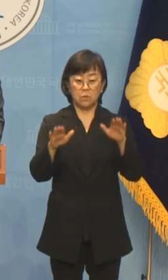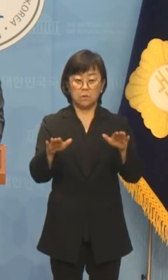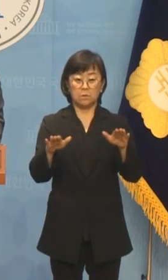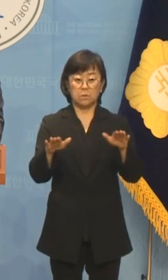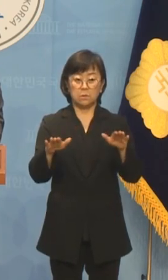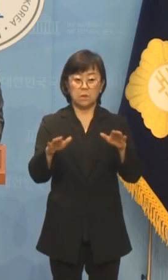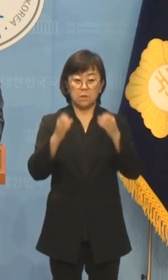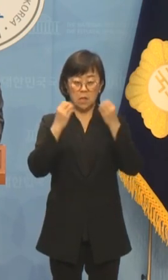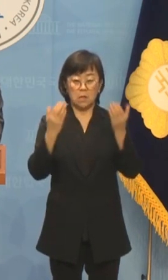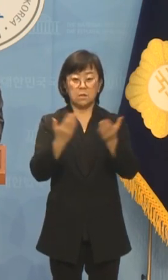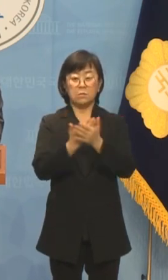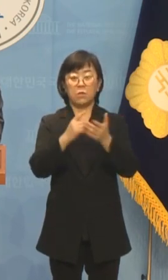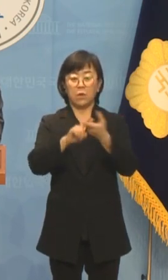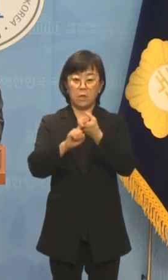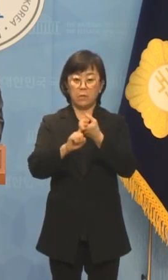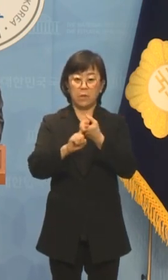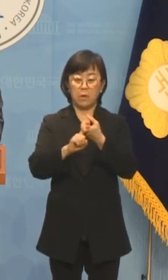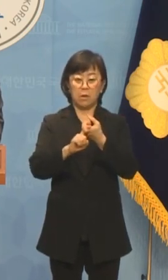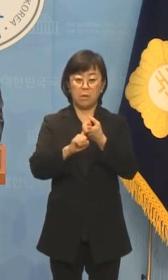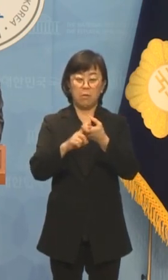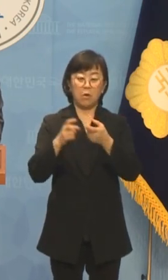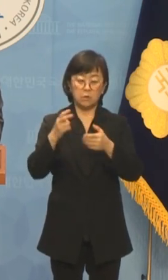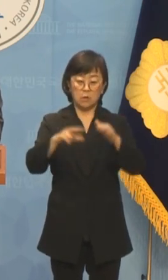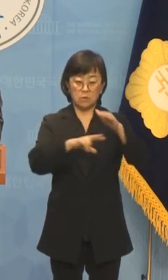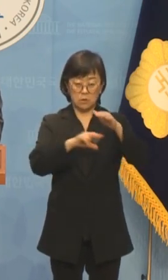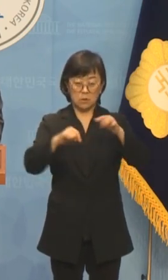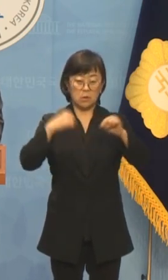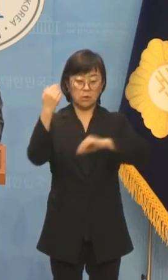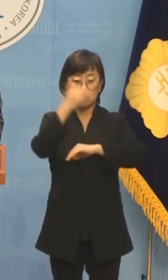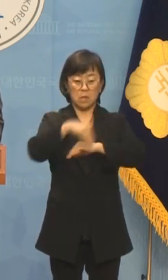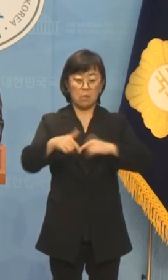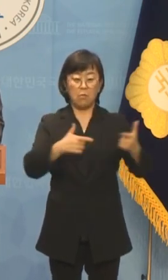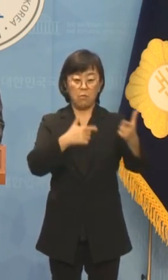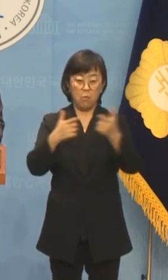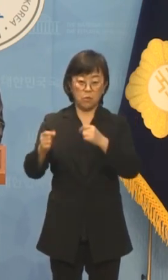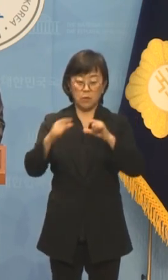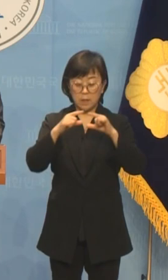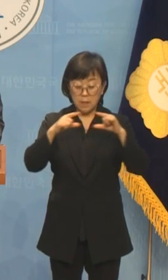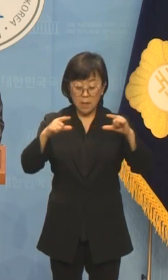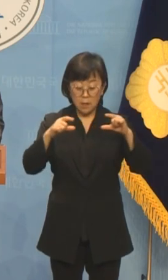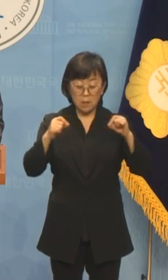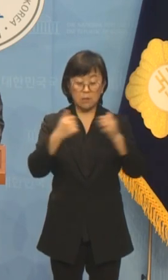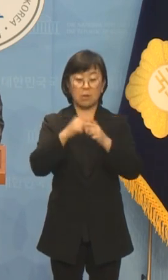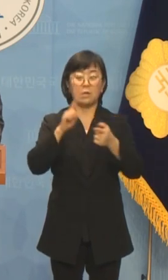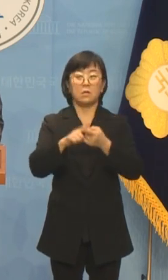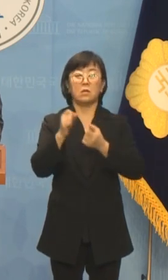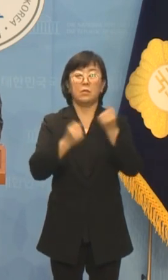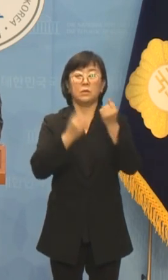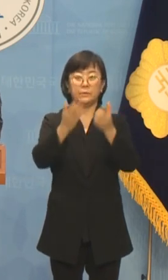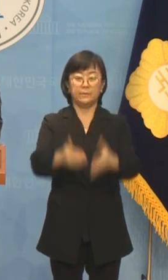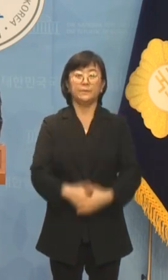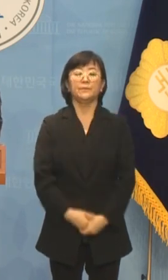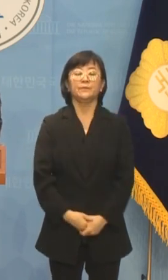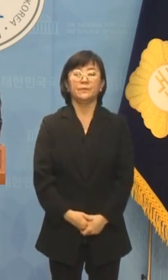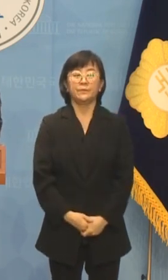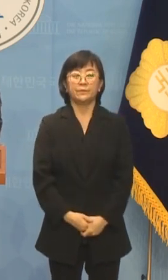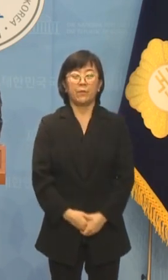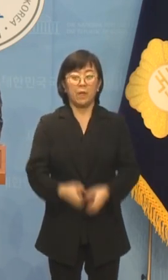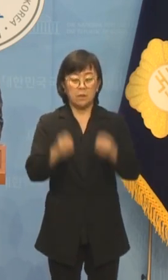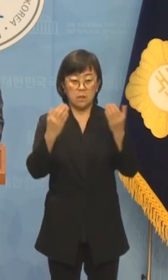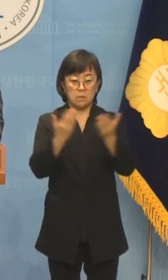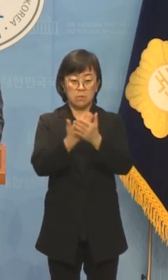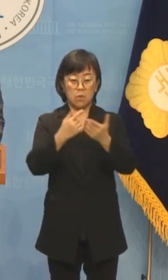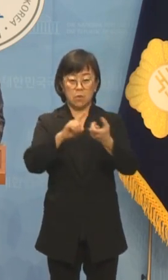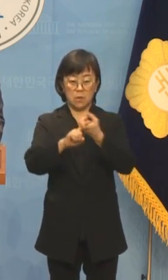자리에서 새진보연합의 대중교통 정책인 모두의 티켓에 대해서 말씀을 드리겠습니다.